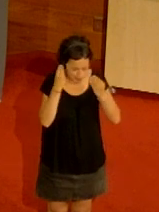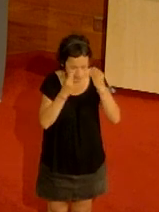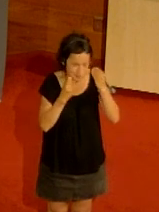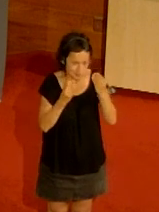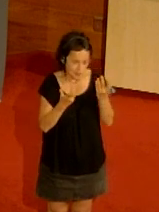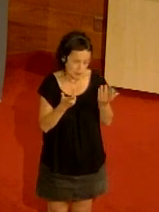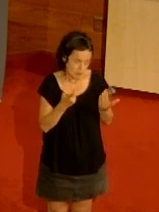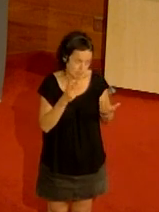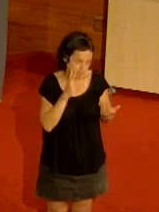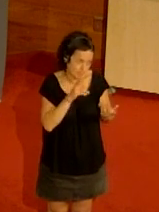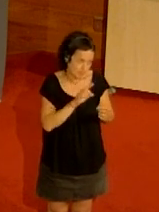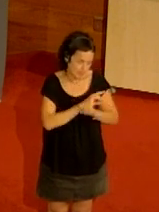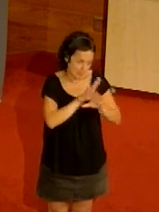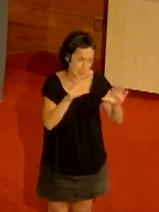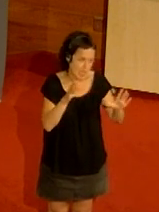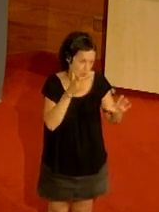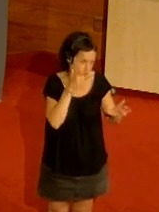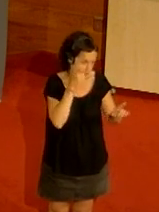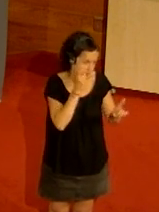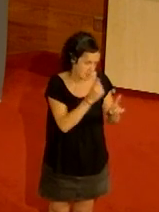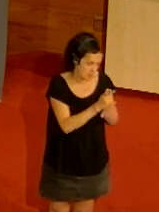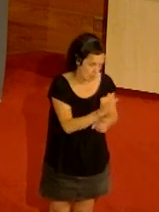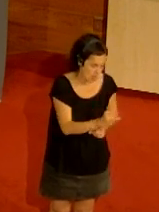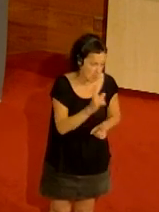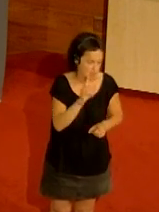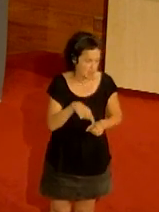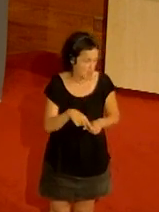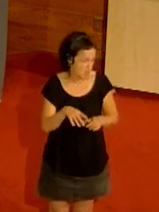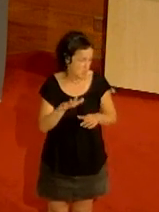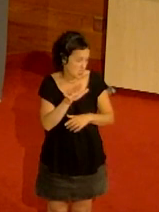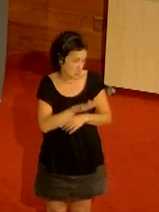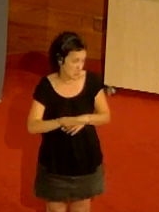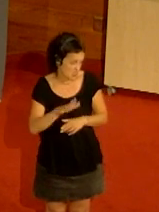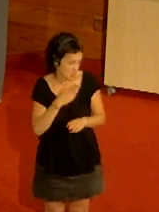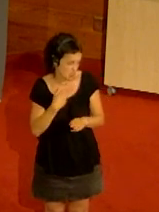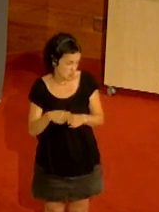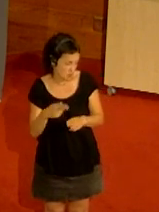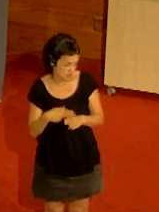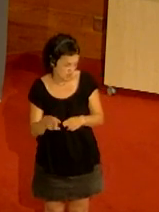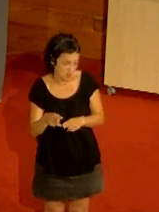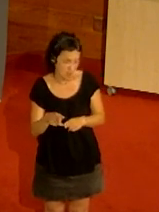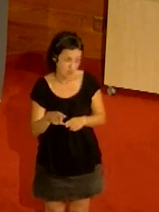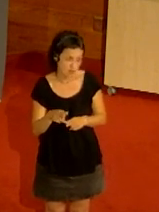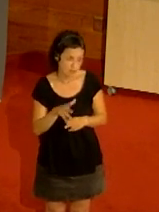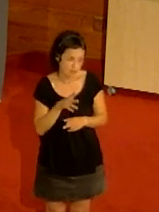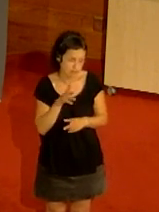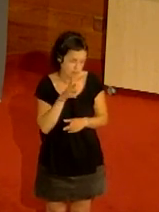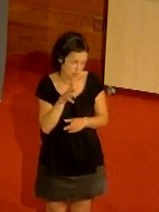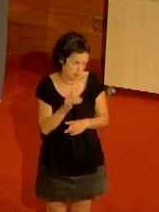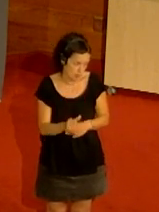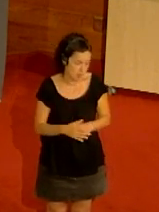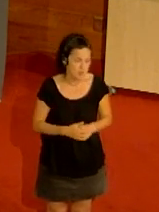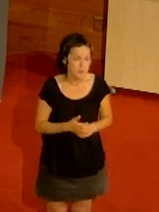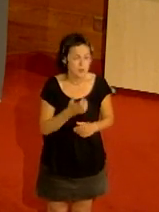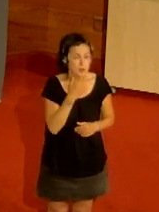racismo, hay un componente geopolítico, sin duda. Allí era muy fuerte, bueno, por un lado, sí,